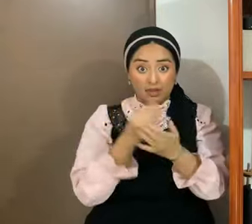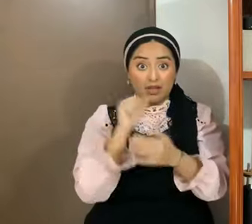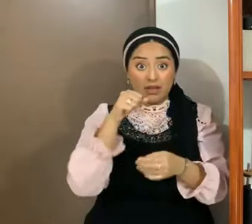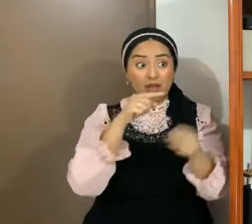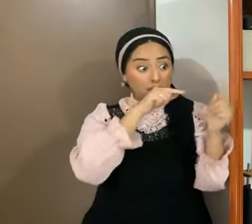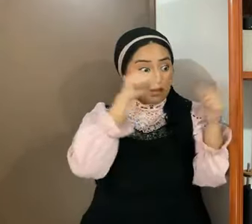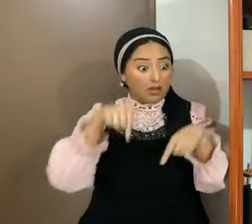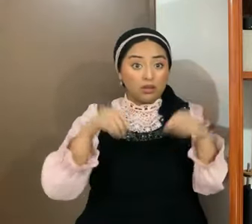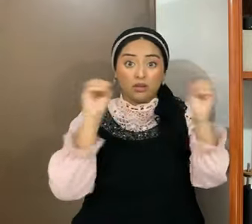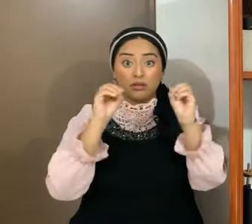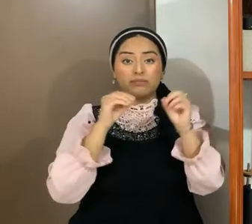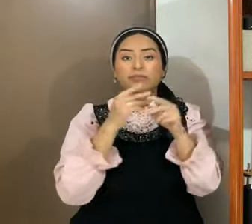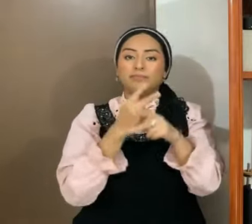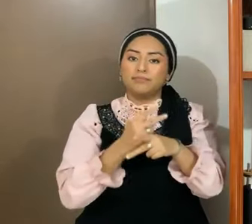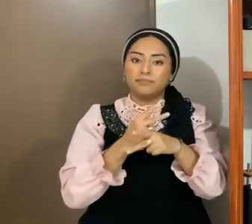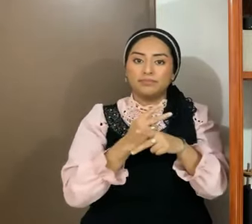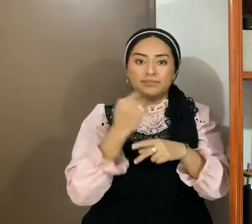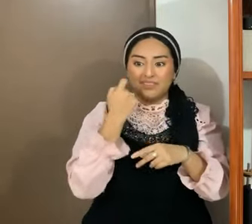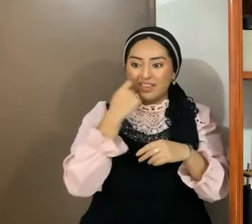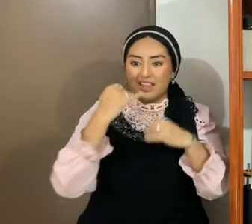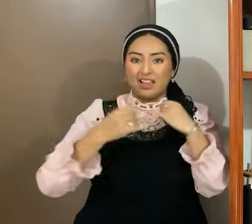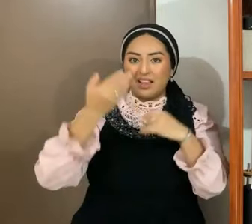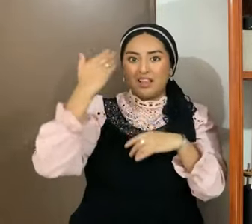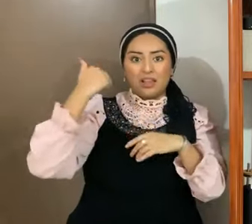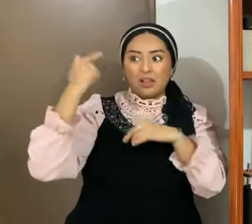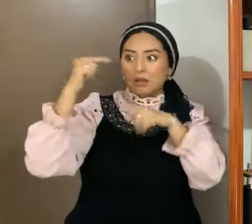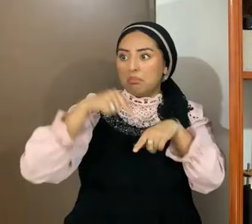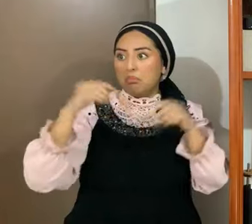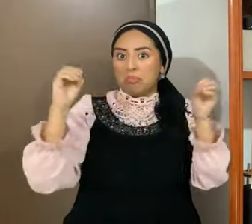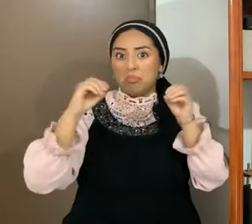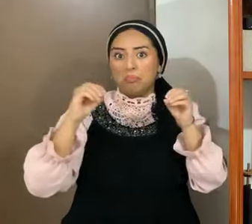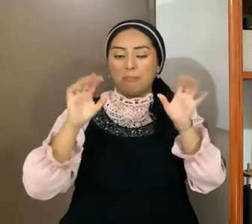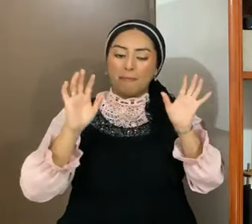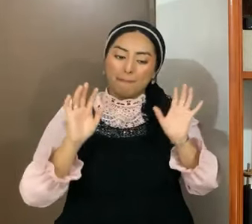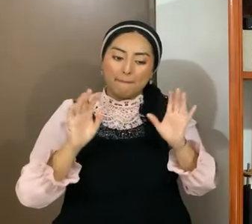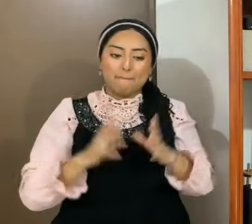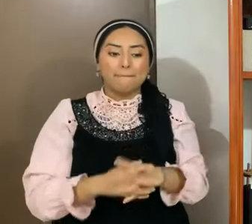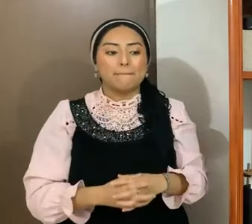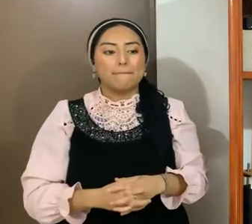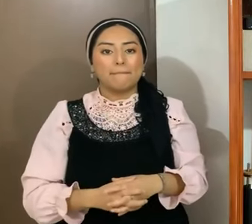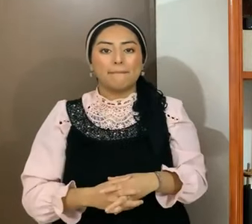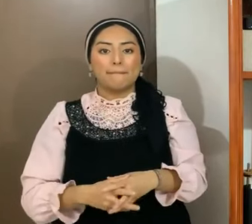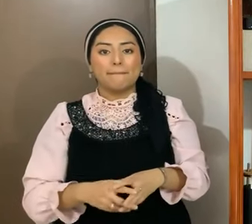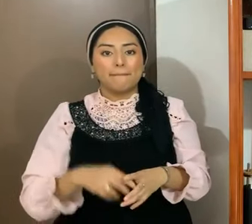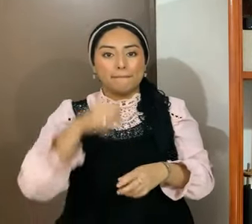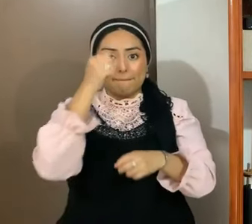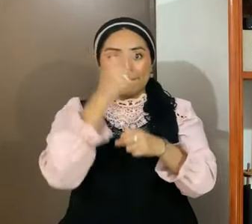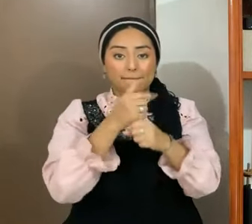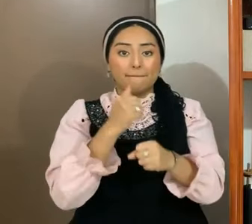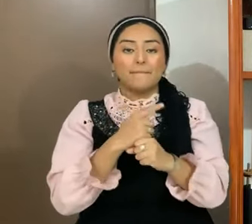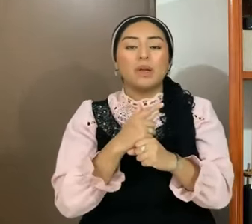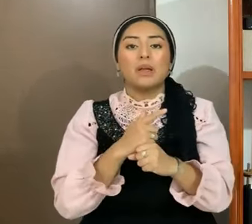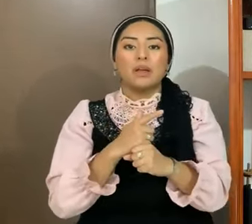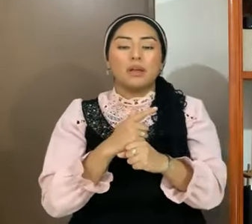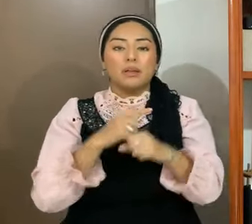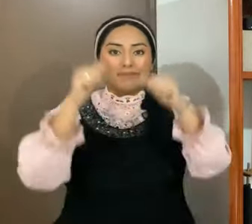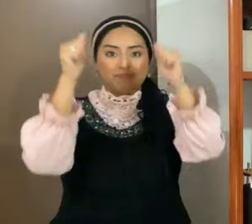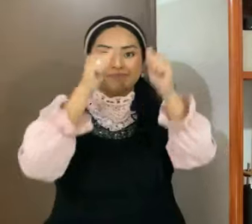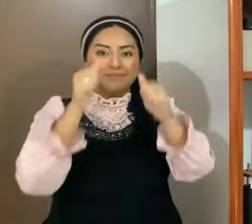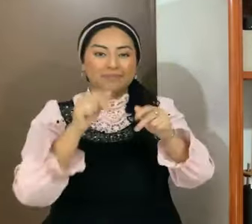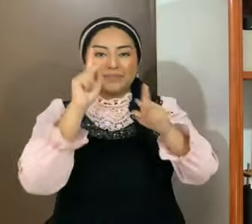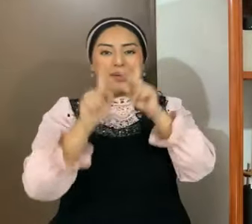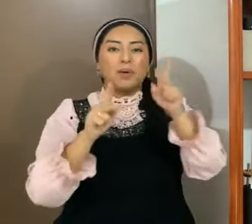no vinieron. Y aún en la última invitación, siguieron sin venir. Amados, los idólatras, los